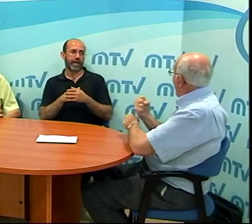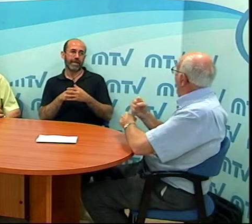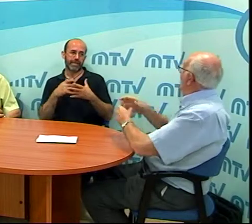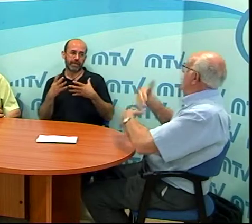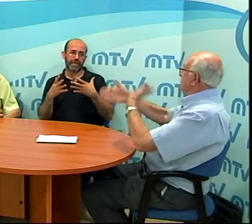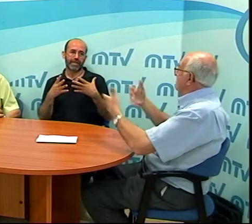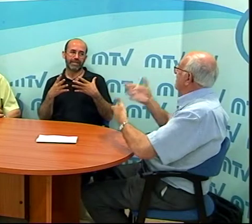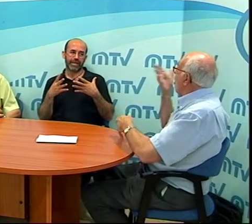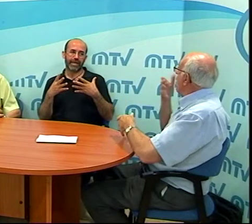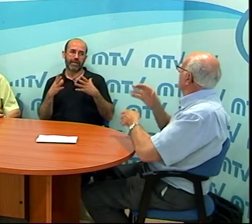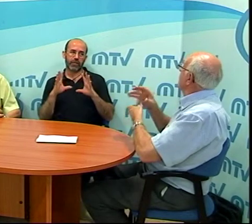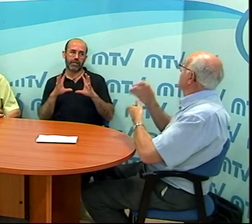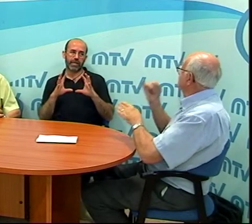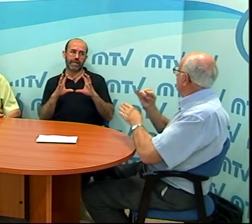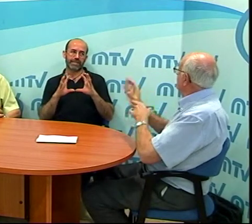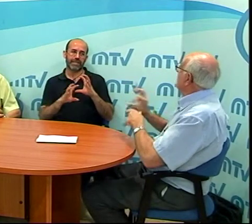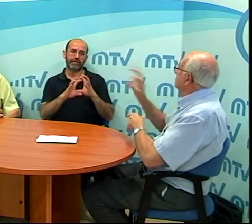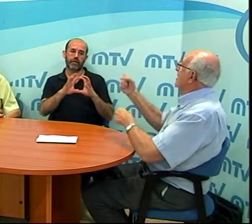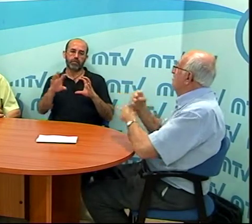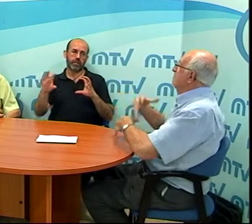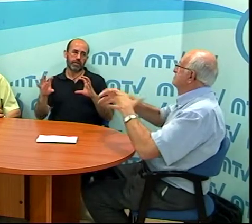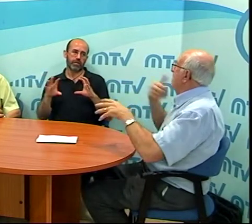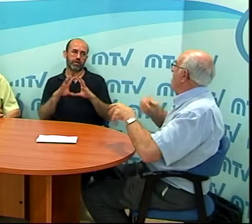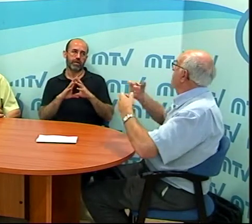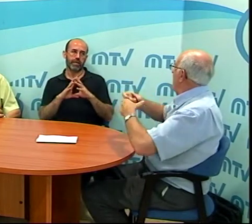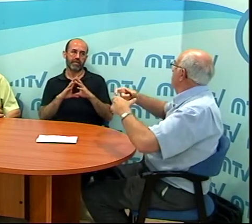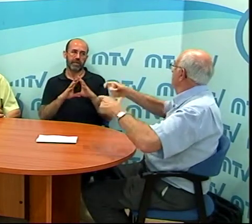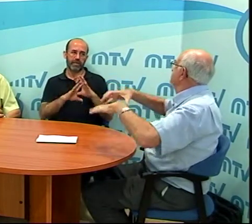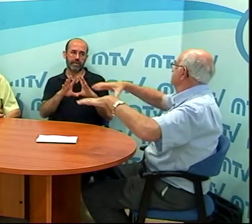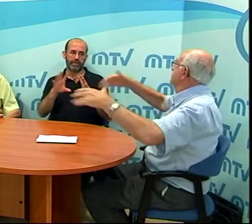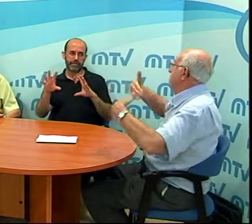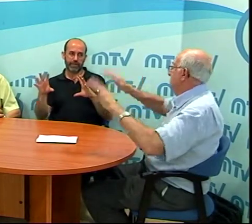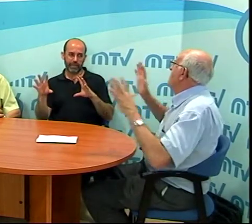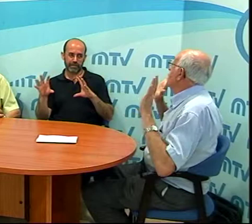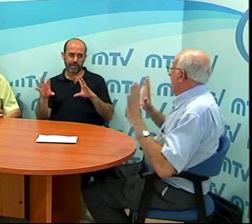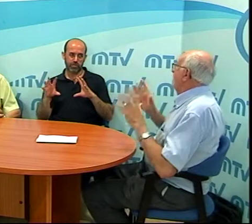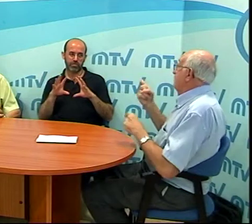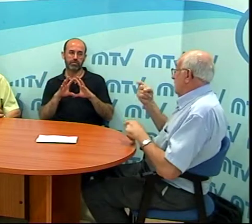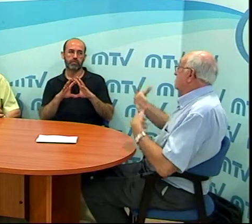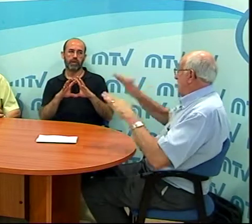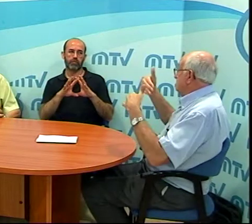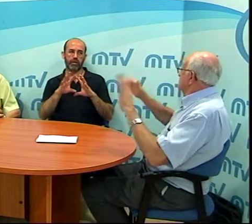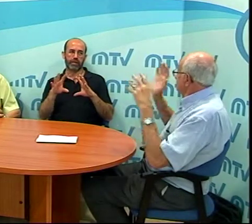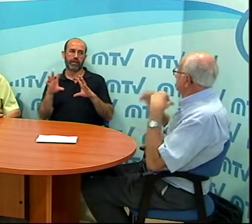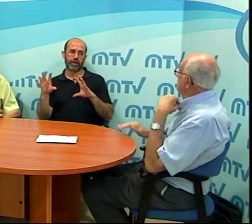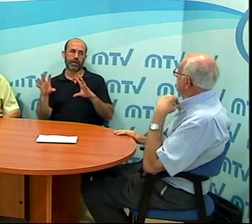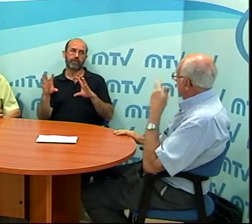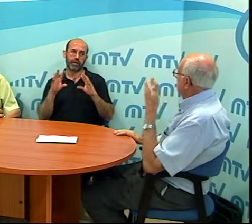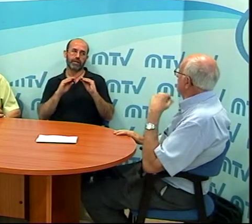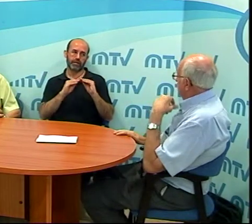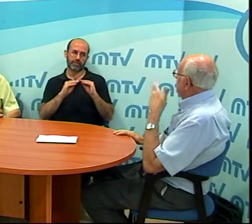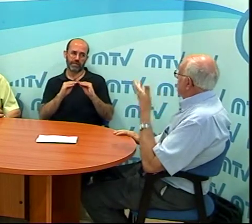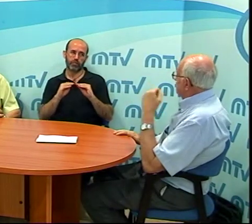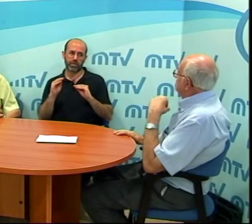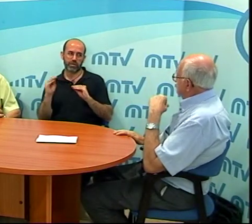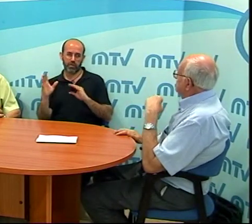Y ya el intérprete sí que de alguna manera se le está poniendo en diferentes estatus para poder trabajar y